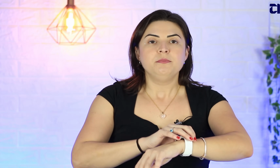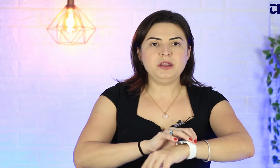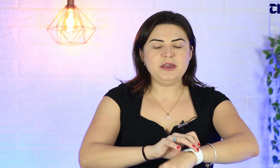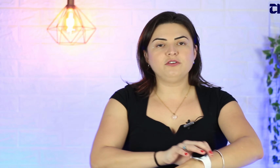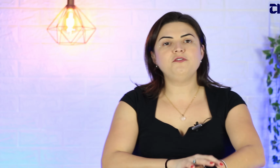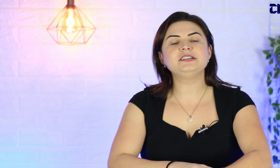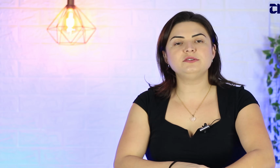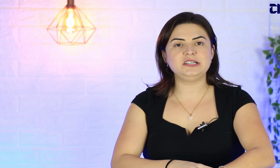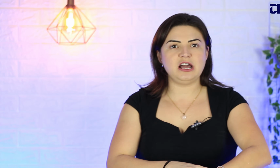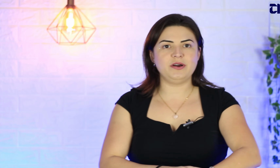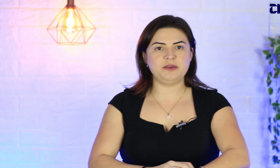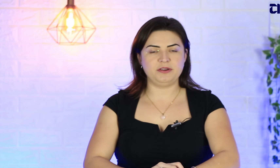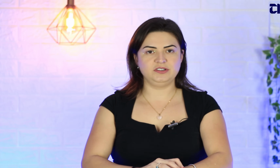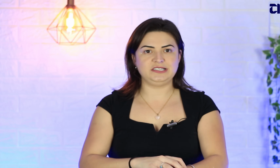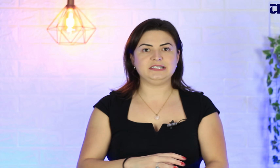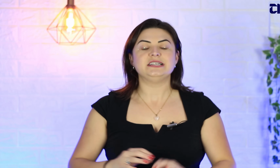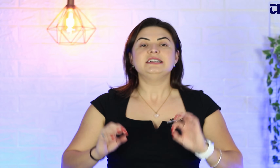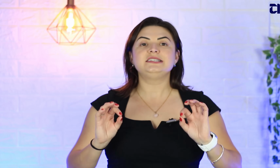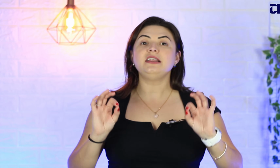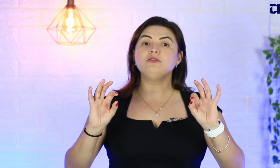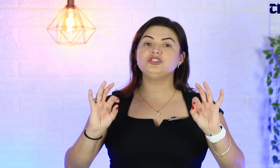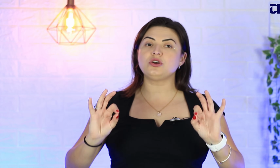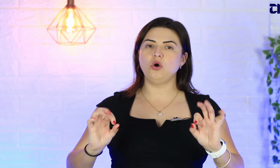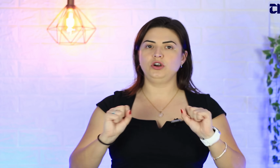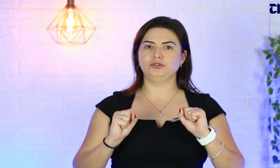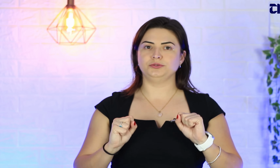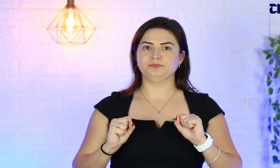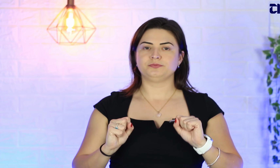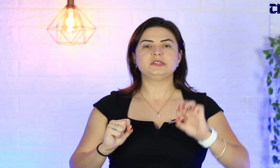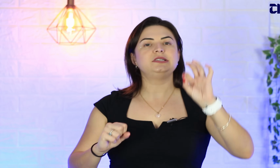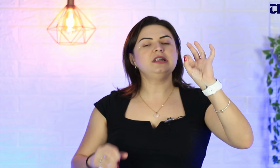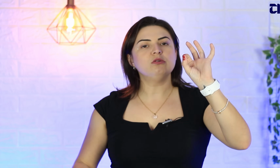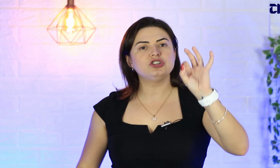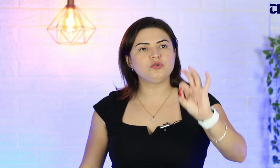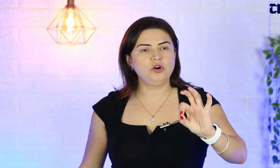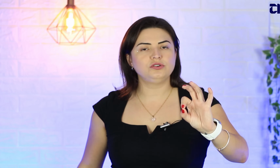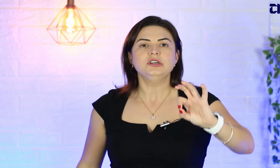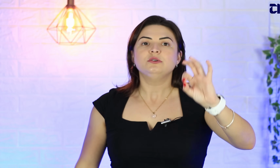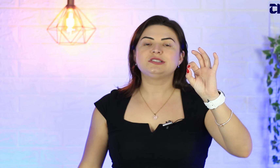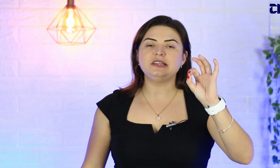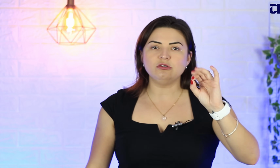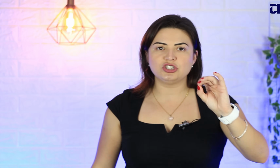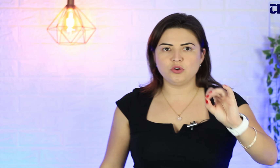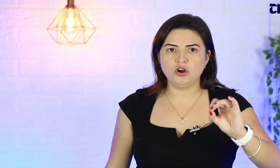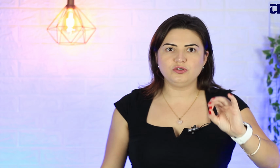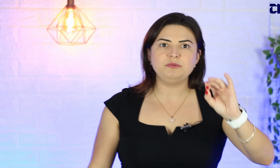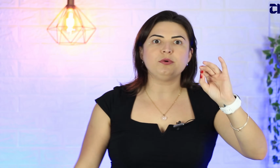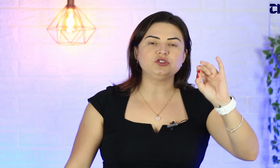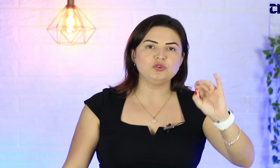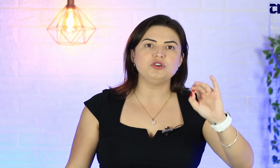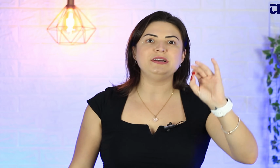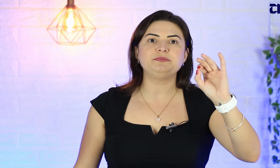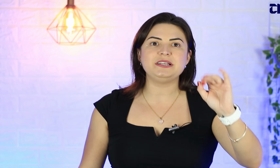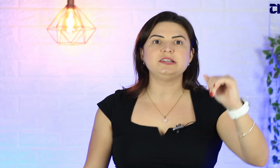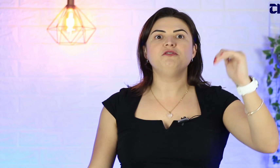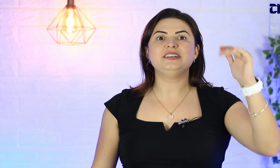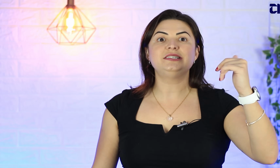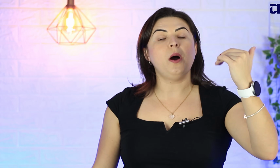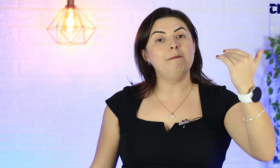Primeiro, vou fazer um sinal aqui pra vocês. Sinal de gordo. Sinal de gordo. O sinal de gordo, ele possui uma expressão facial